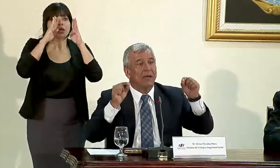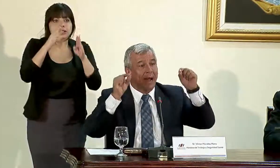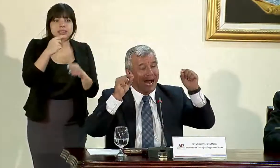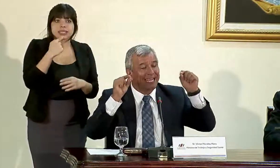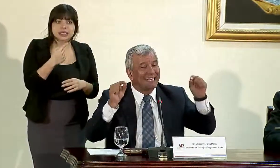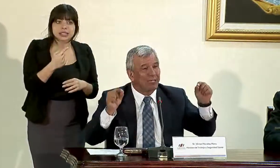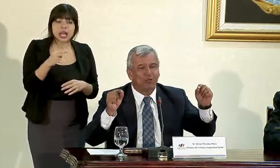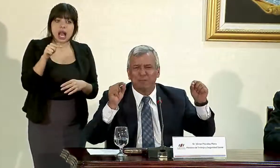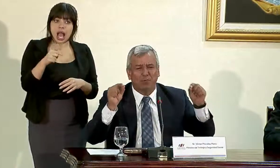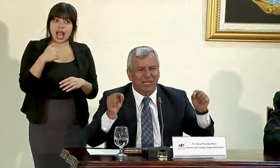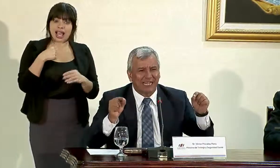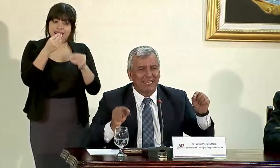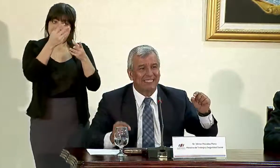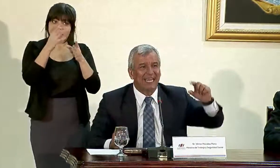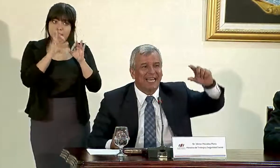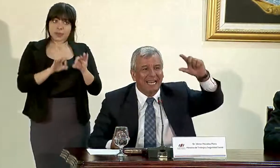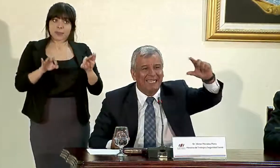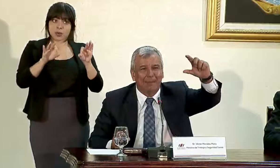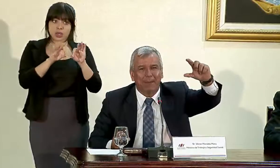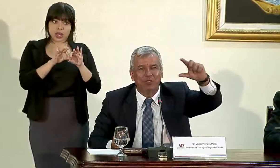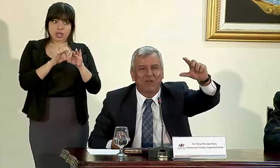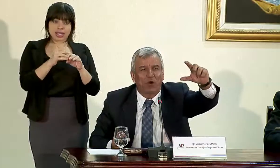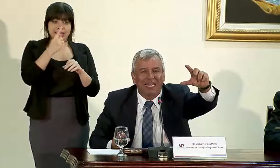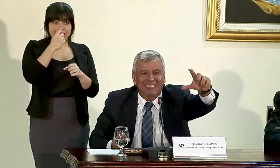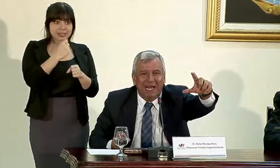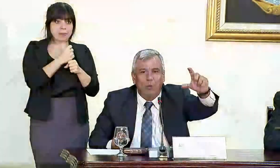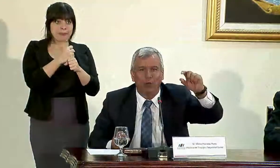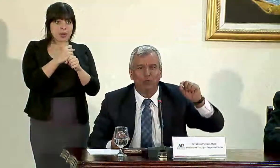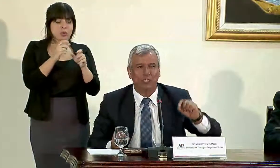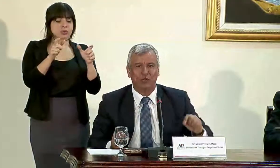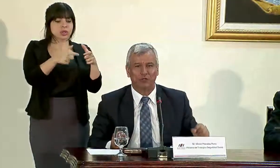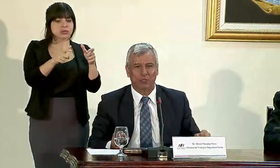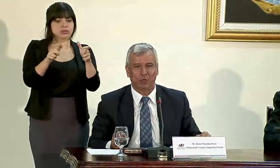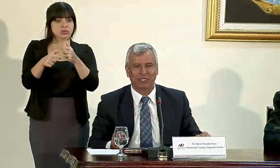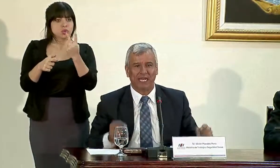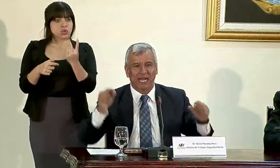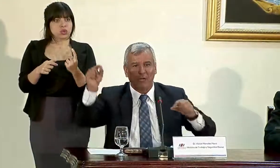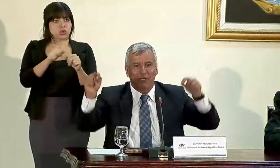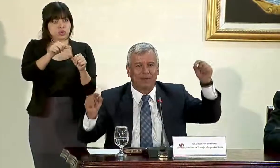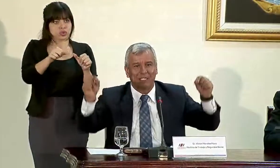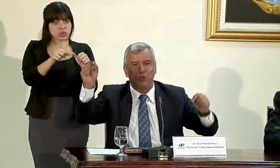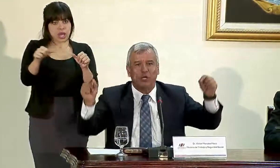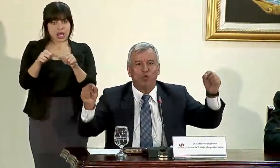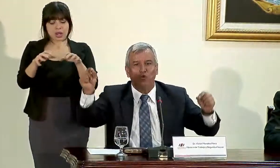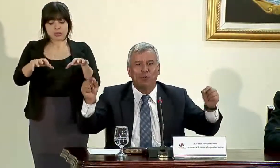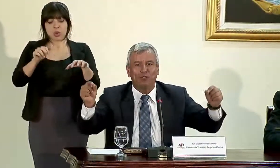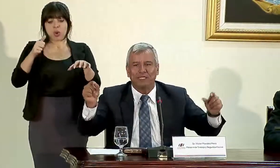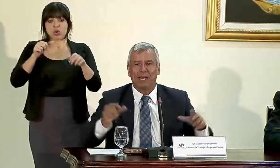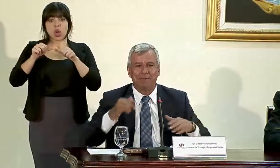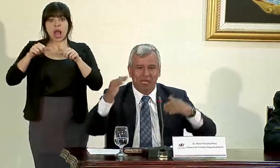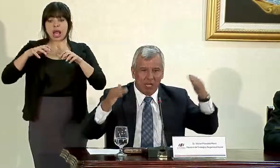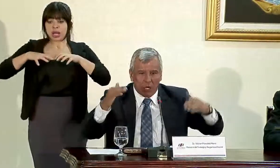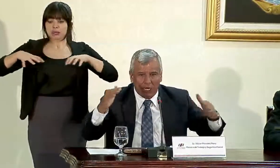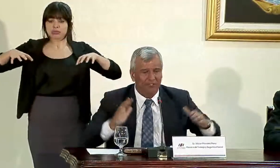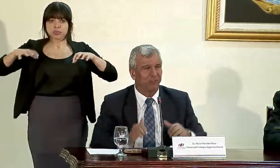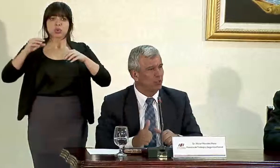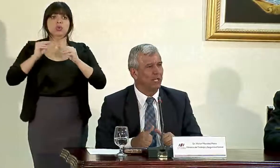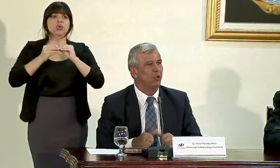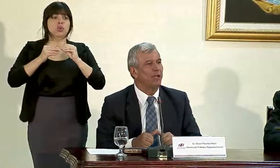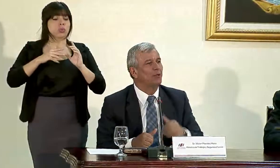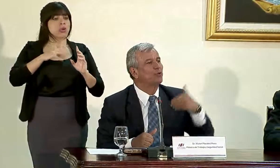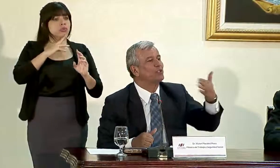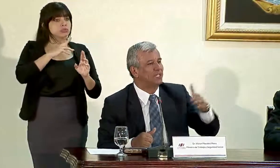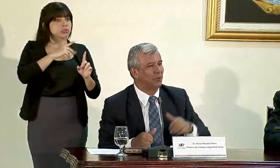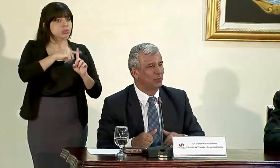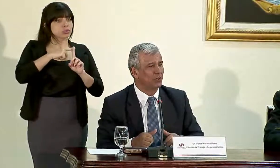diciendo, aquí hay datos importantes. El desempleo está focalizado en dos sectores. En los demás sectores los números están